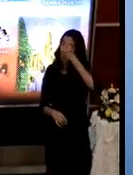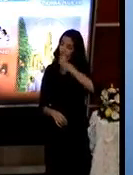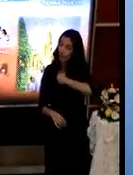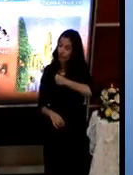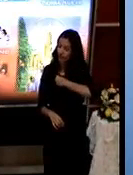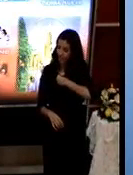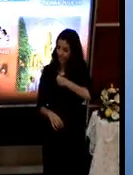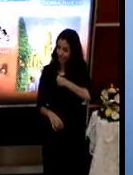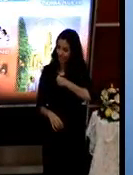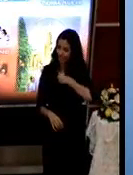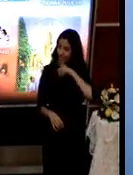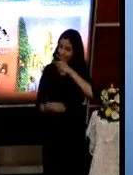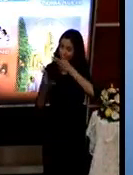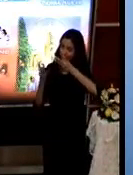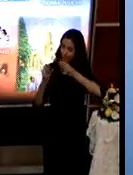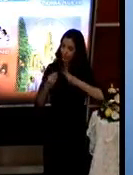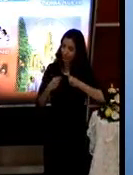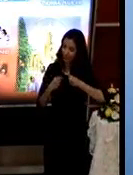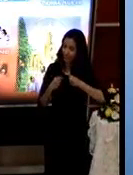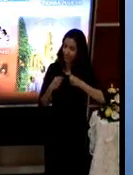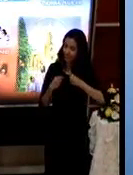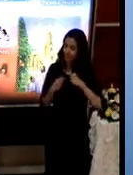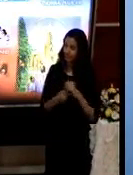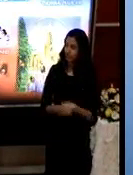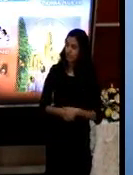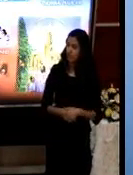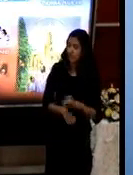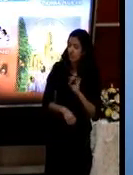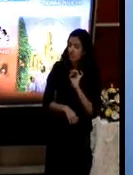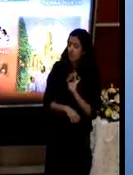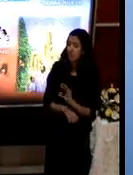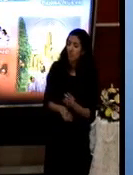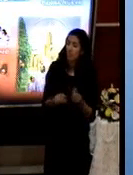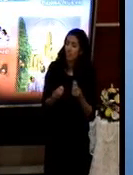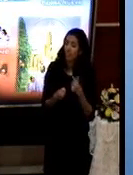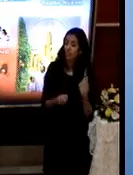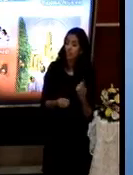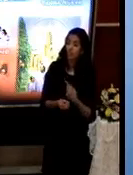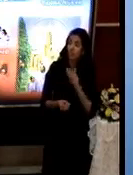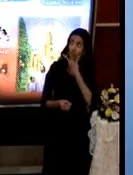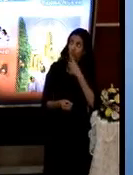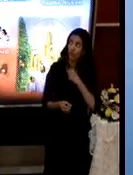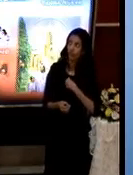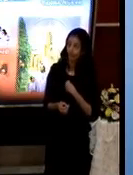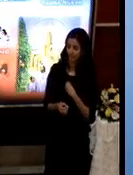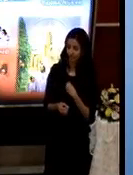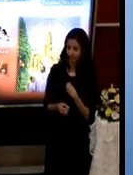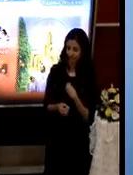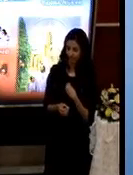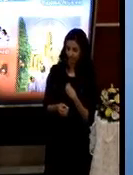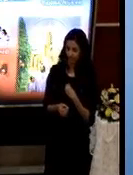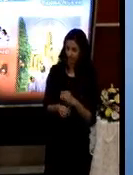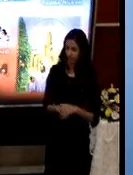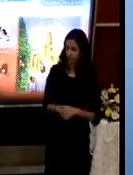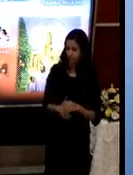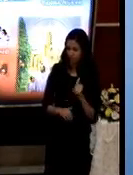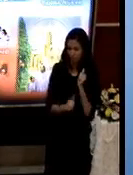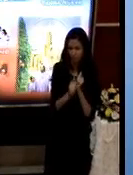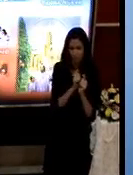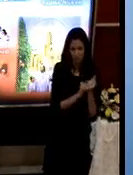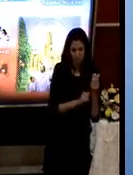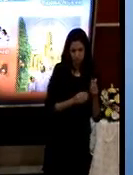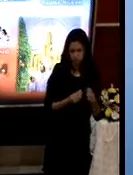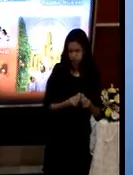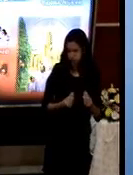suplirá nuestras necesidades. Y basta solamente que confiemos en Dios. Tenemos muchísimas historias, y aquí